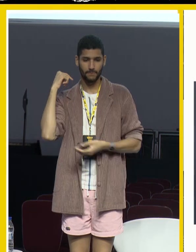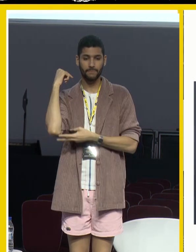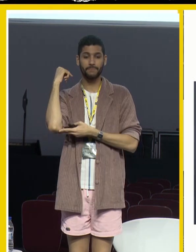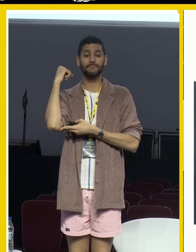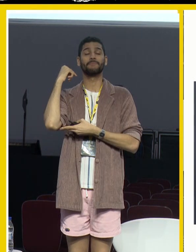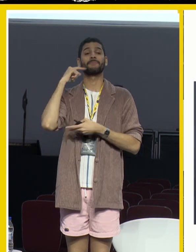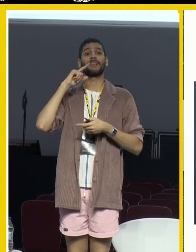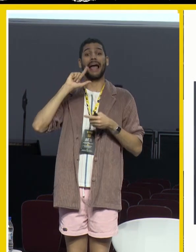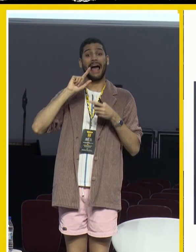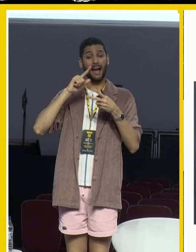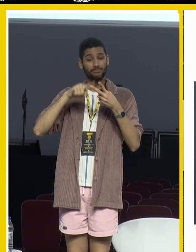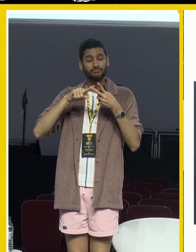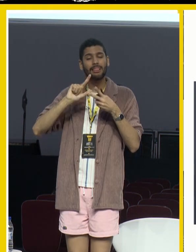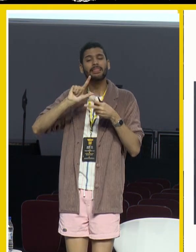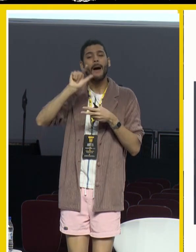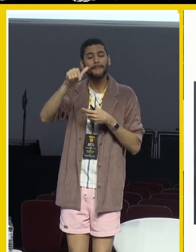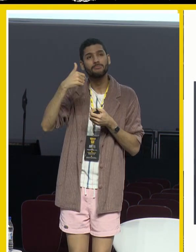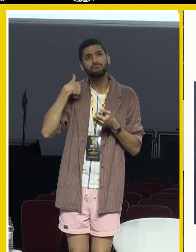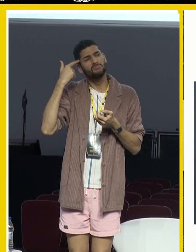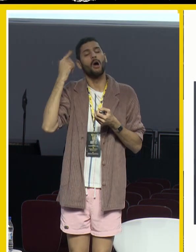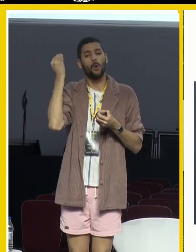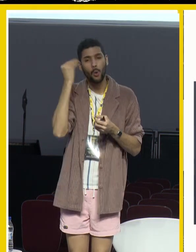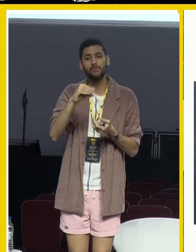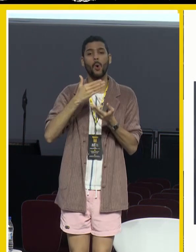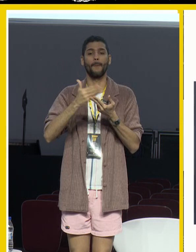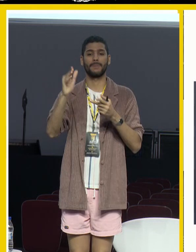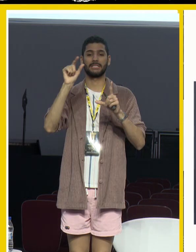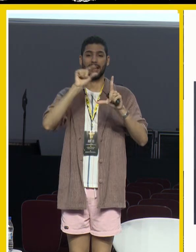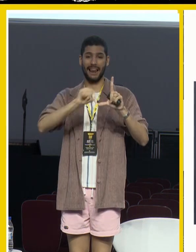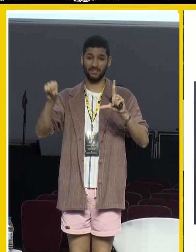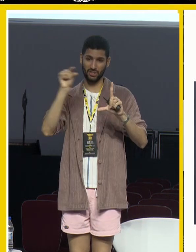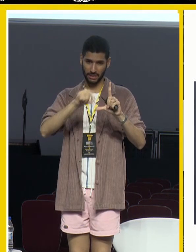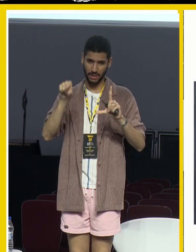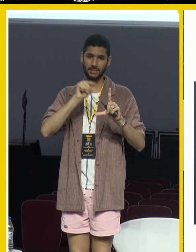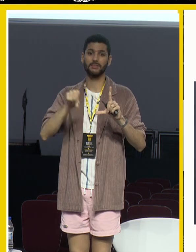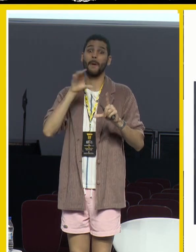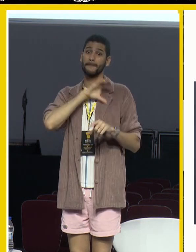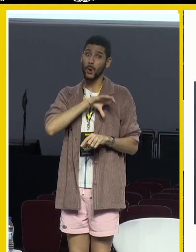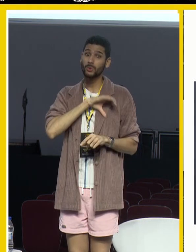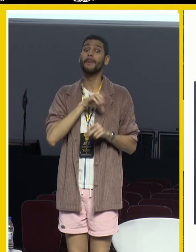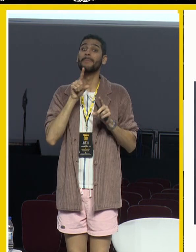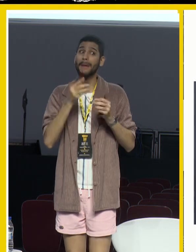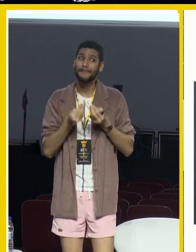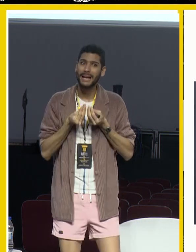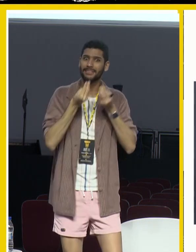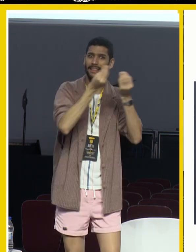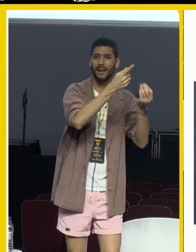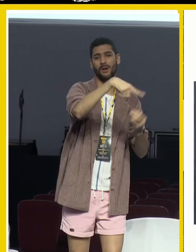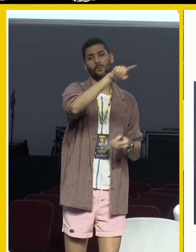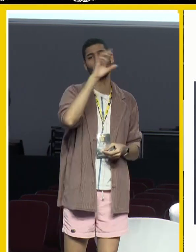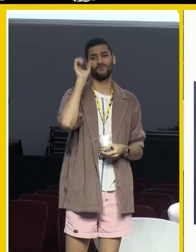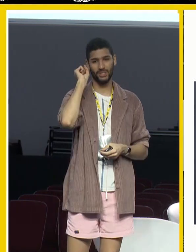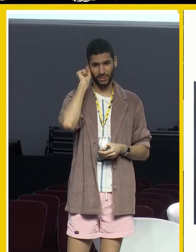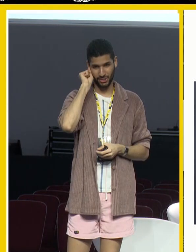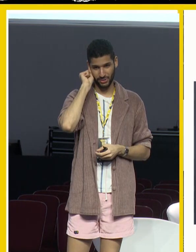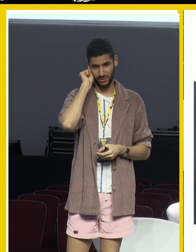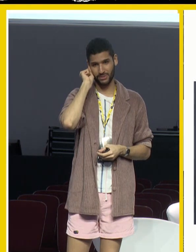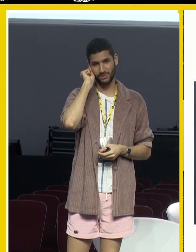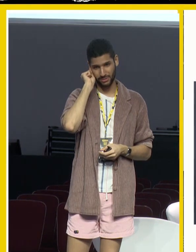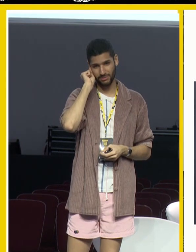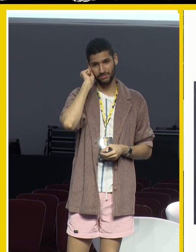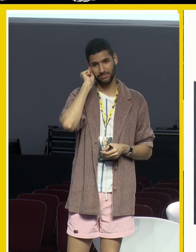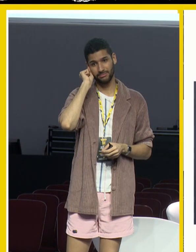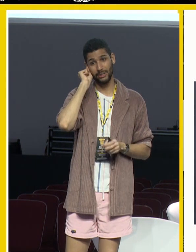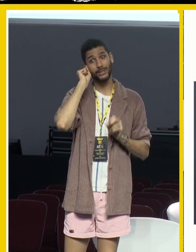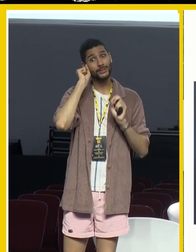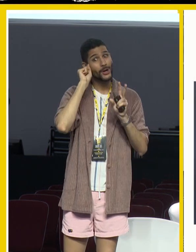deixa eu ver se eu passo aqui ok e aí depois eu pensei em colocar a legenda no português para que os ouvintes